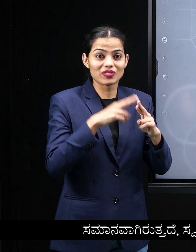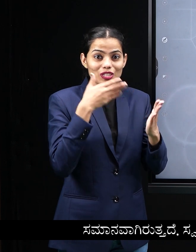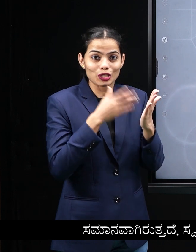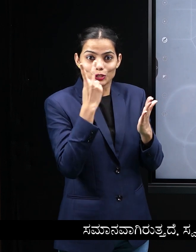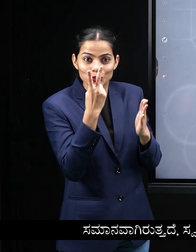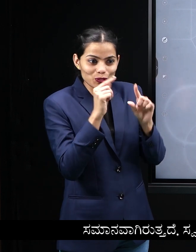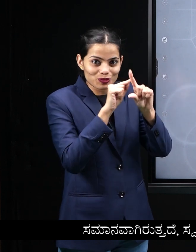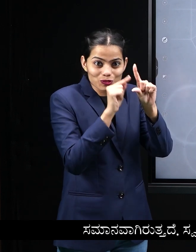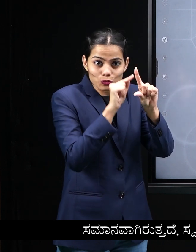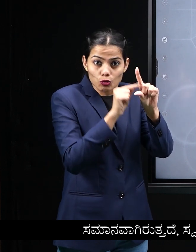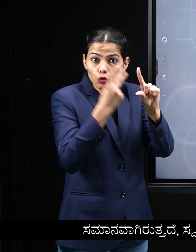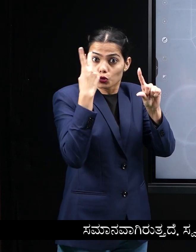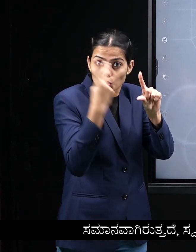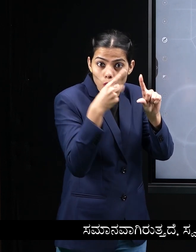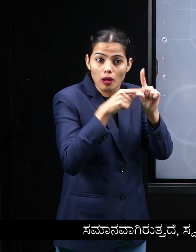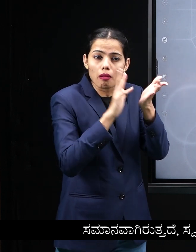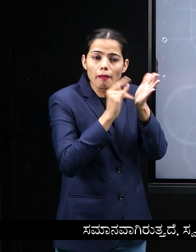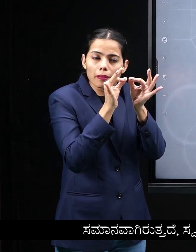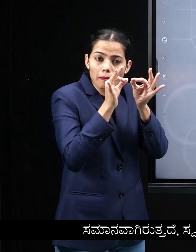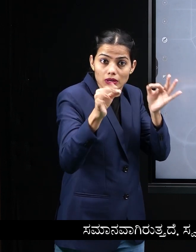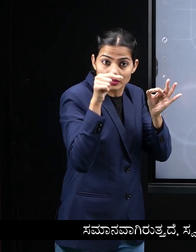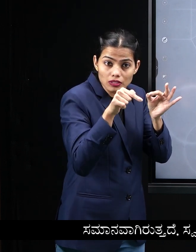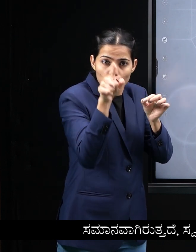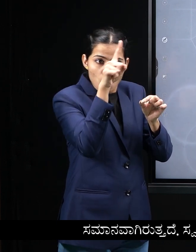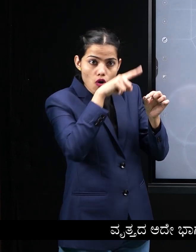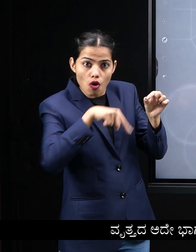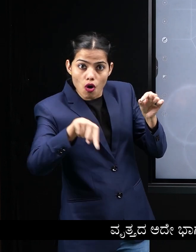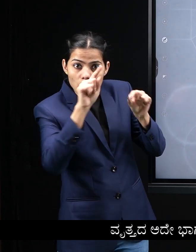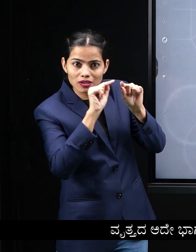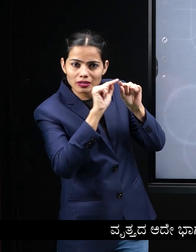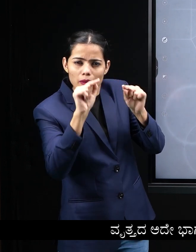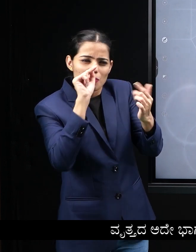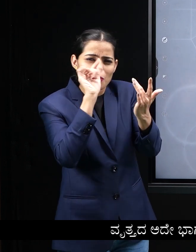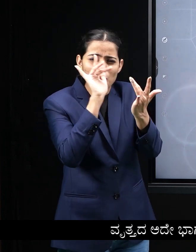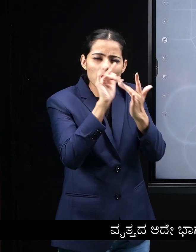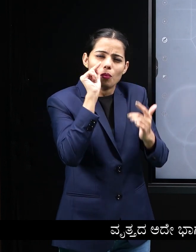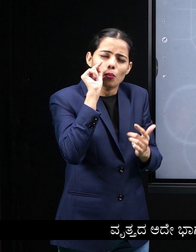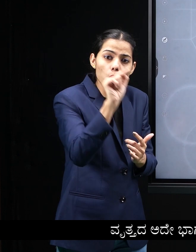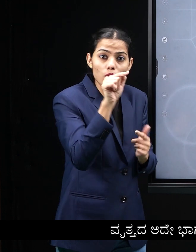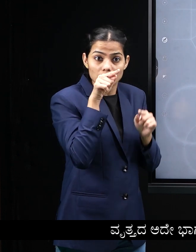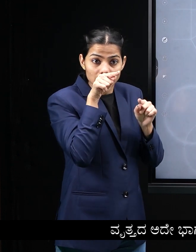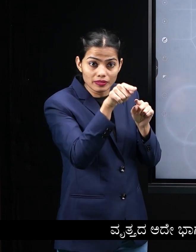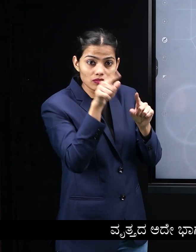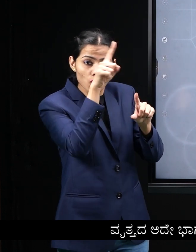ಸ್ವರಮೇಳದಿಂದ ಯಾವುದೇ ಬಿಂದುವಿಗೆ 2 ಕೋನಗಳು ಇದ್ದರೆ ವೃತ್ತದ ಅದೇ ಭಾಗದಲ್ಲಿ ಇರುವ ವೃತ್ತದ ಮೇಲೆ